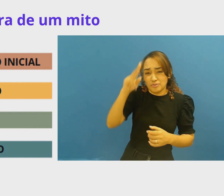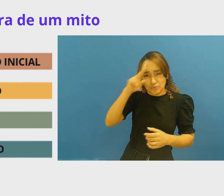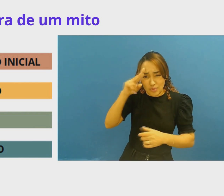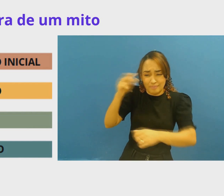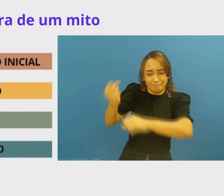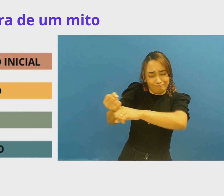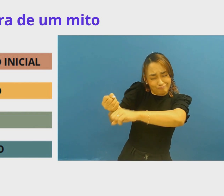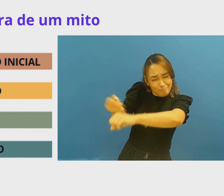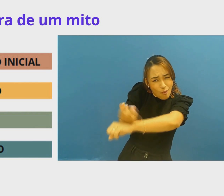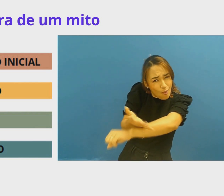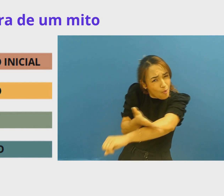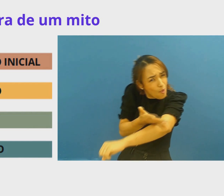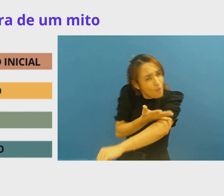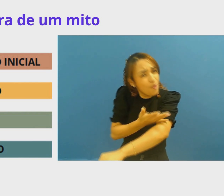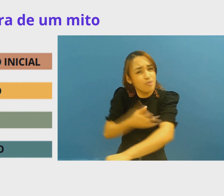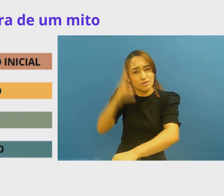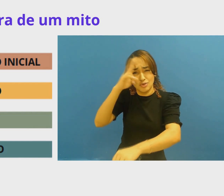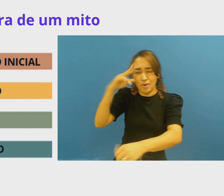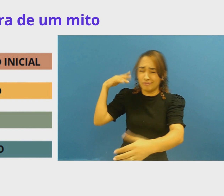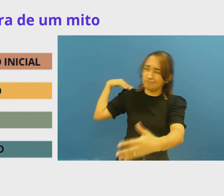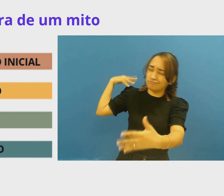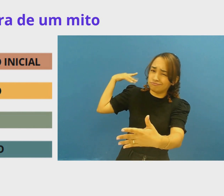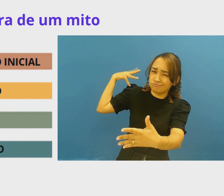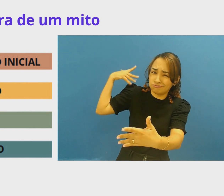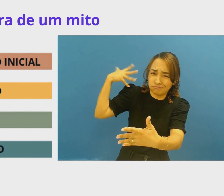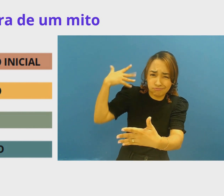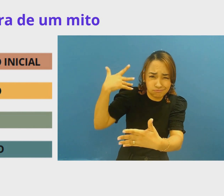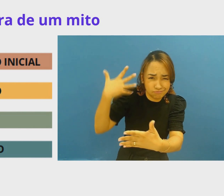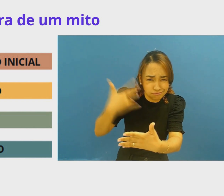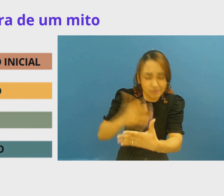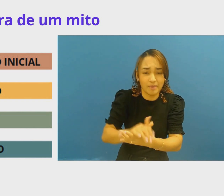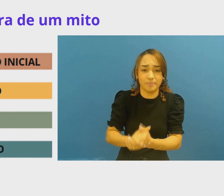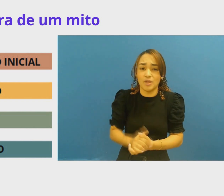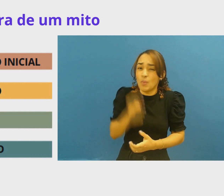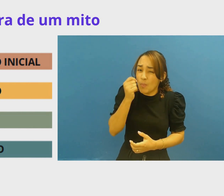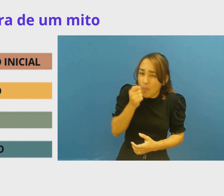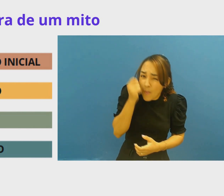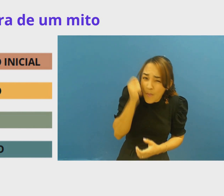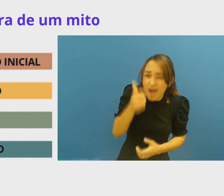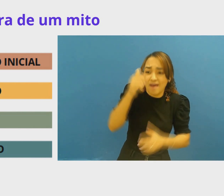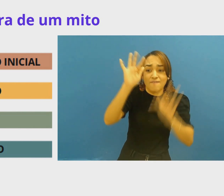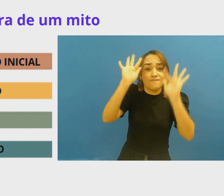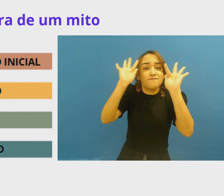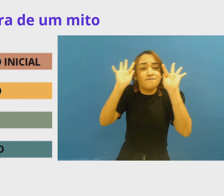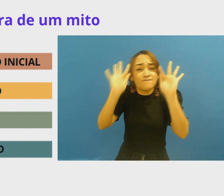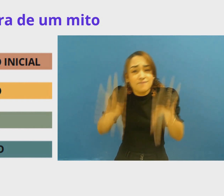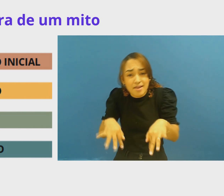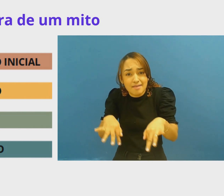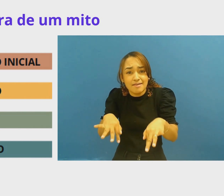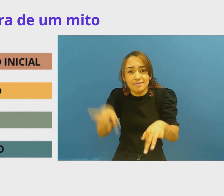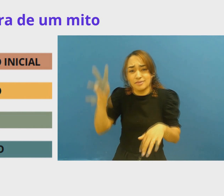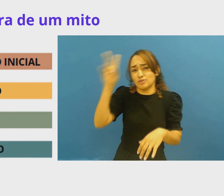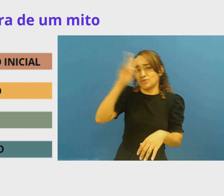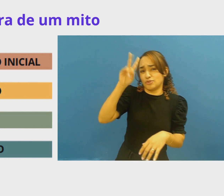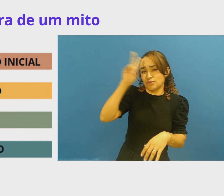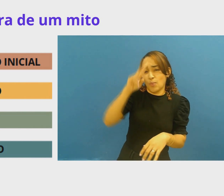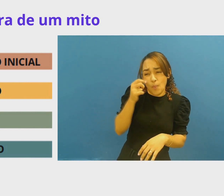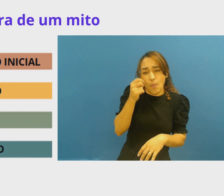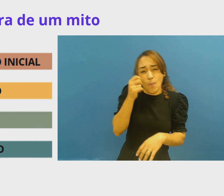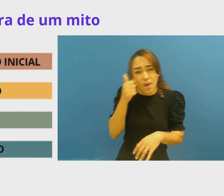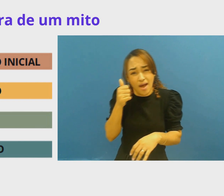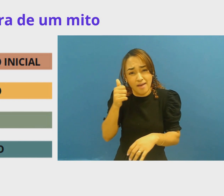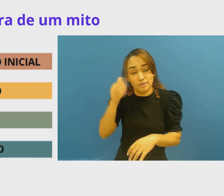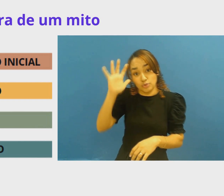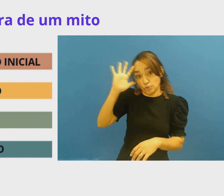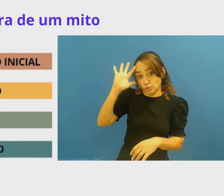história. É o momento em que o problema está quase sendo resolvido.